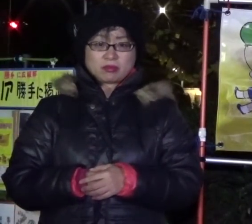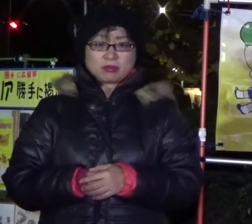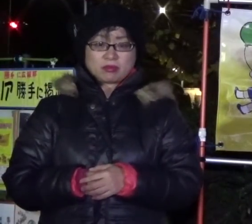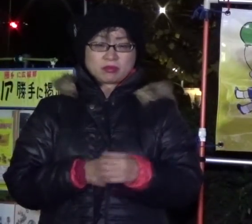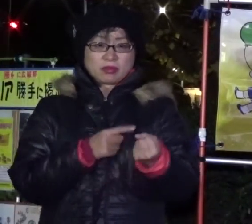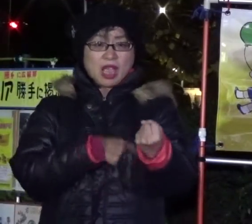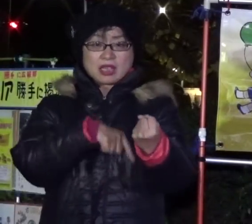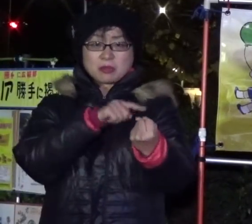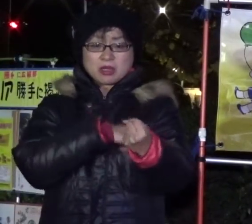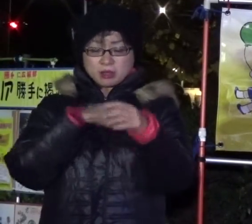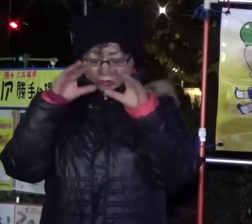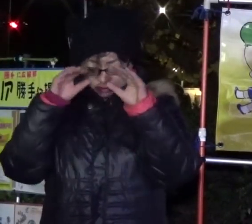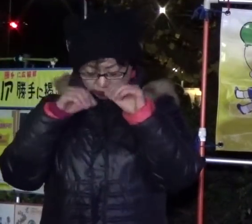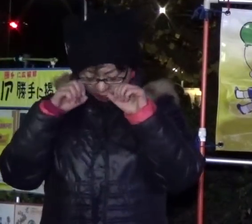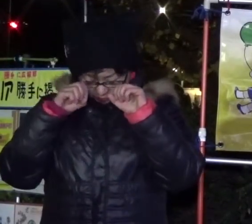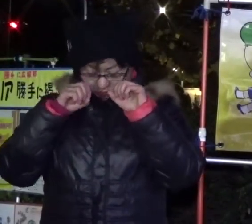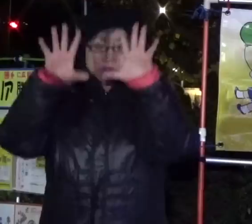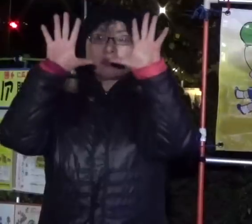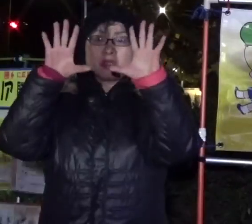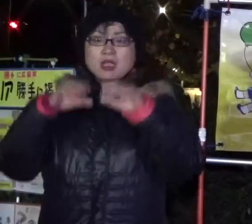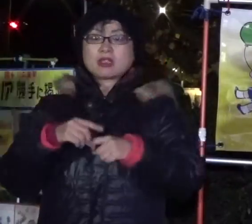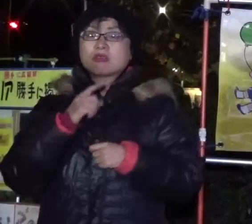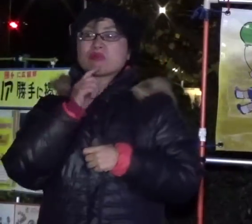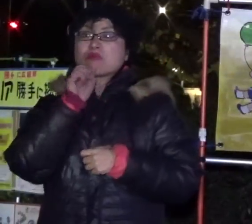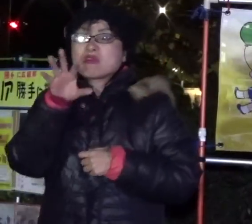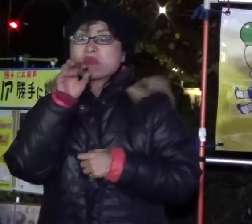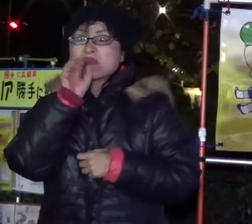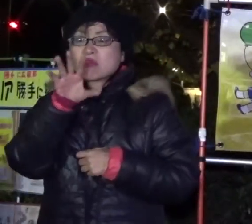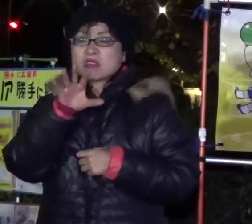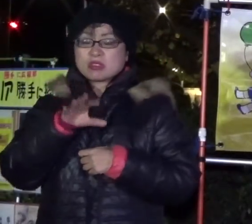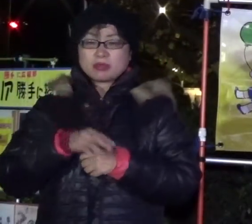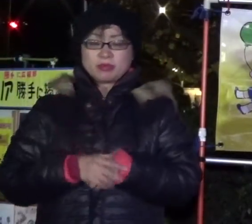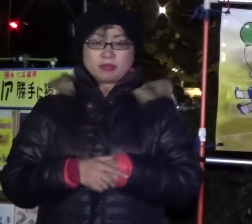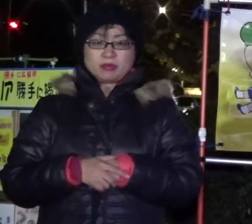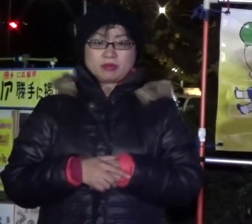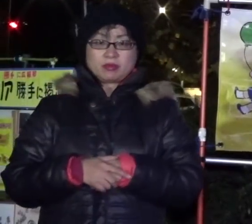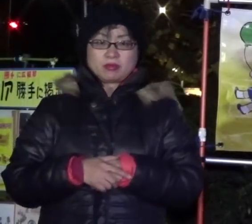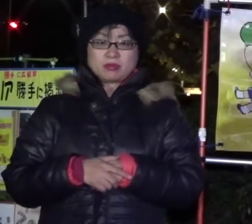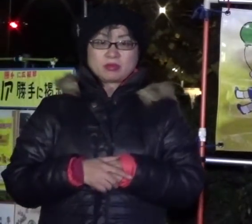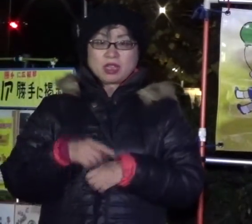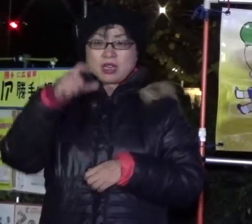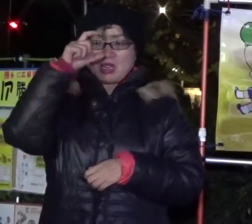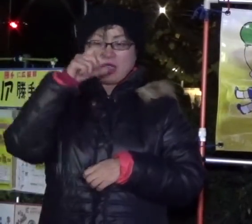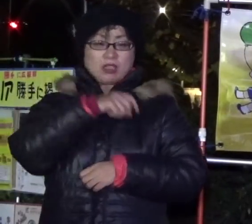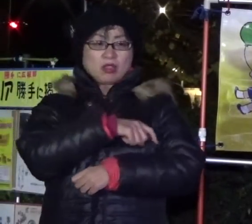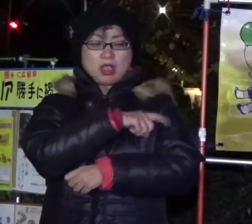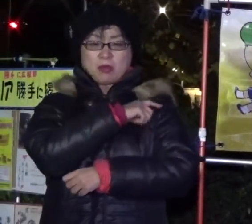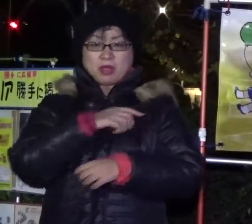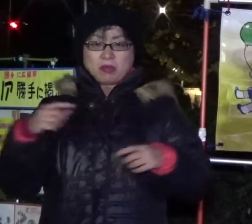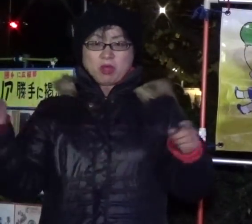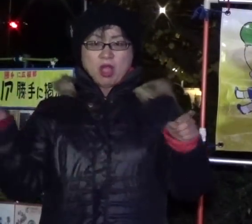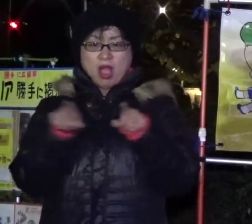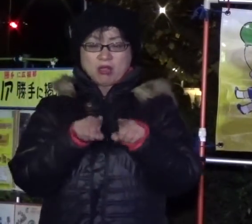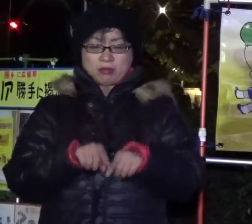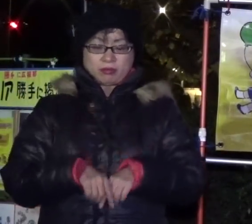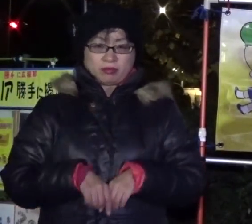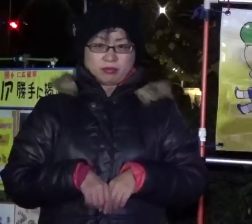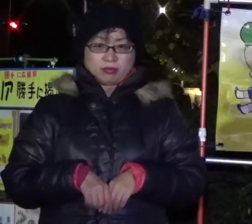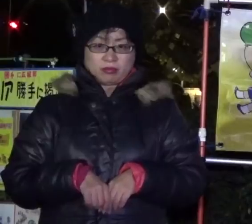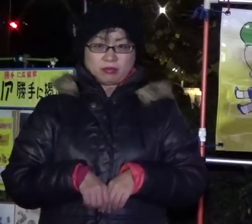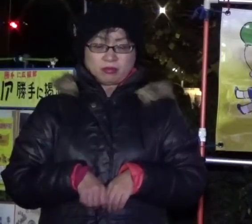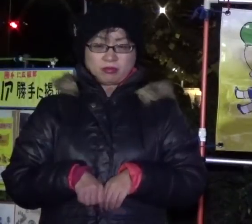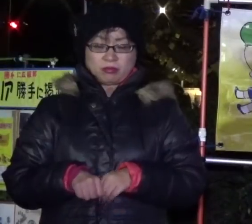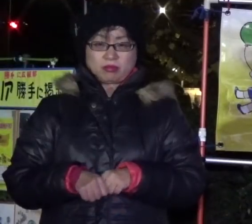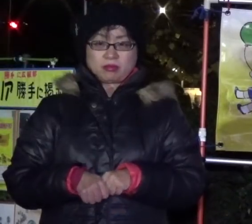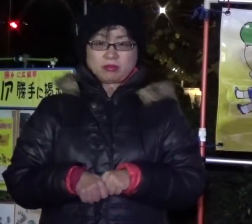目覚ませって怒鳴ったんですよ。そうしたら警備は全部入ってきた。でもね、出されるか